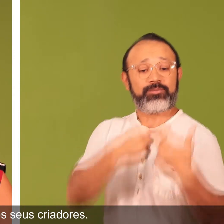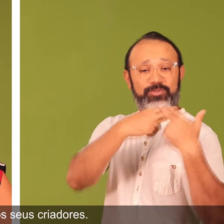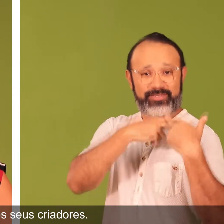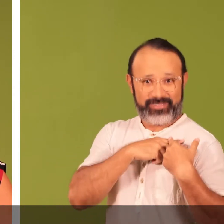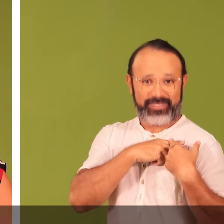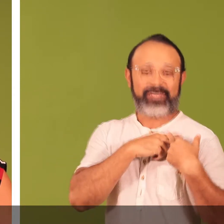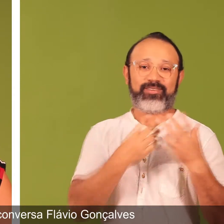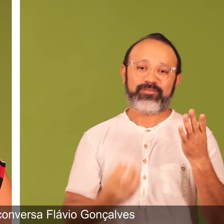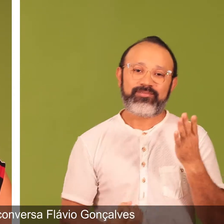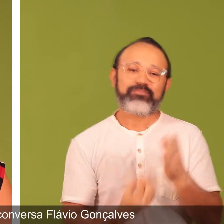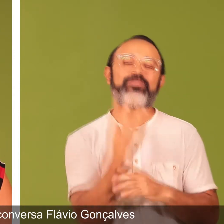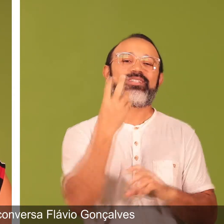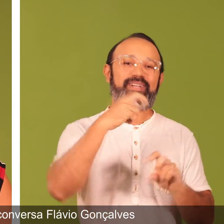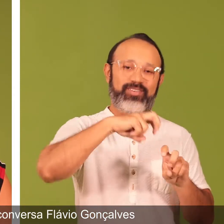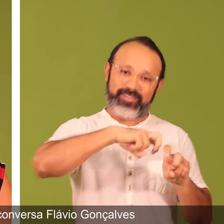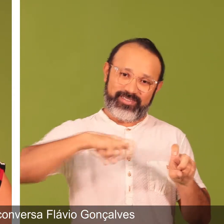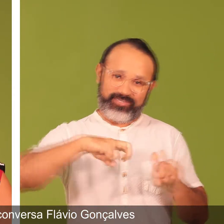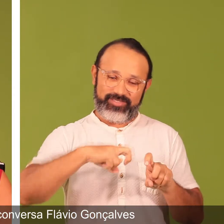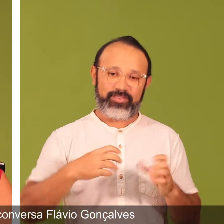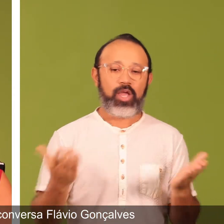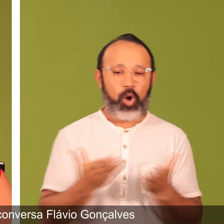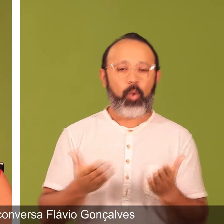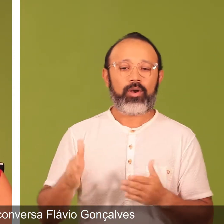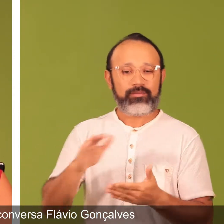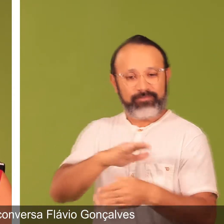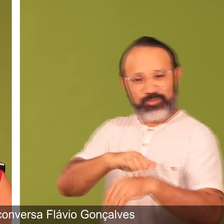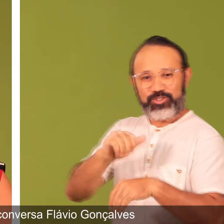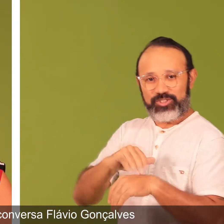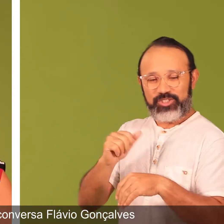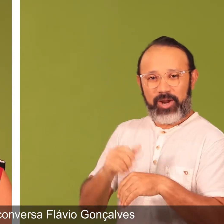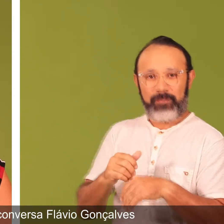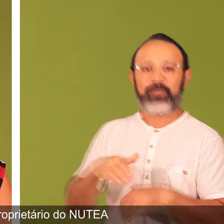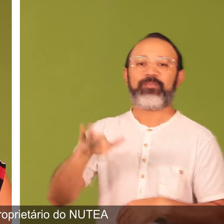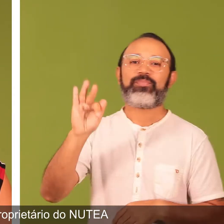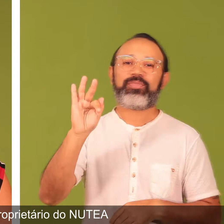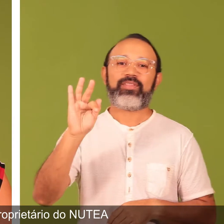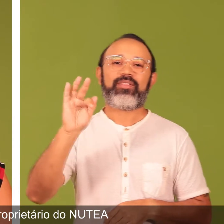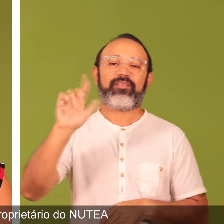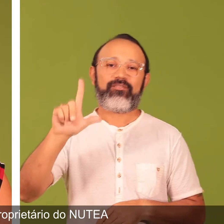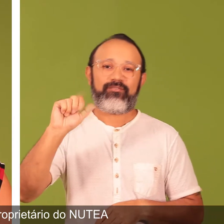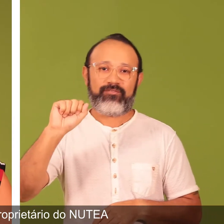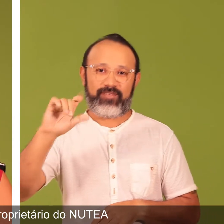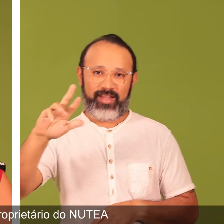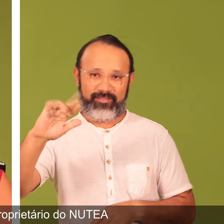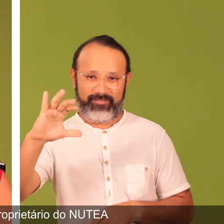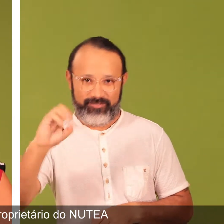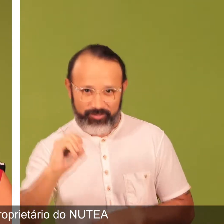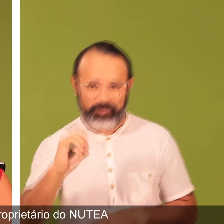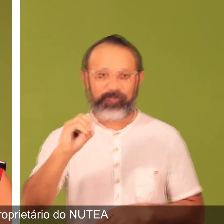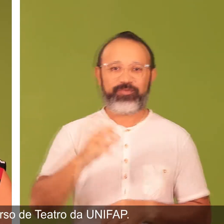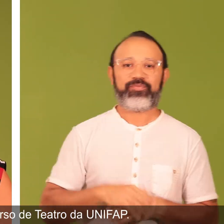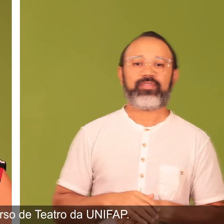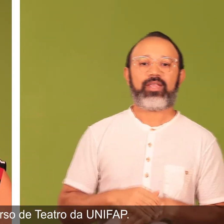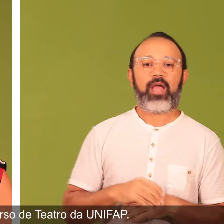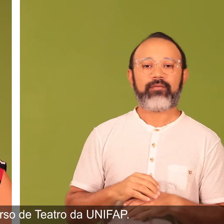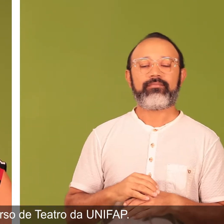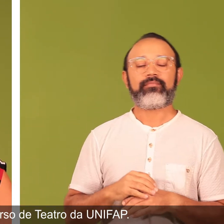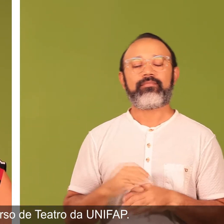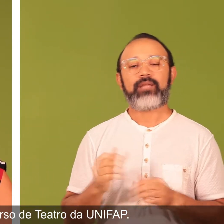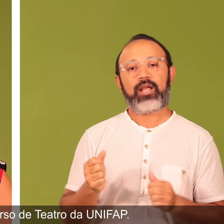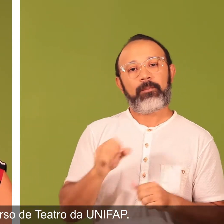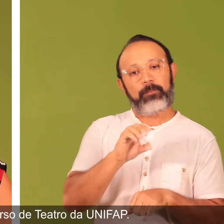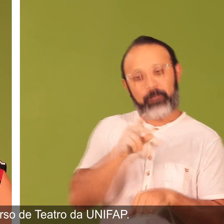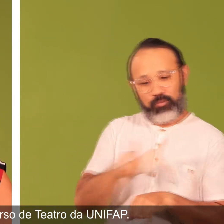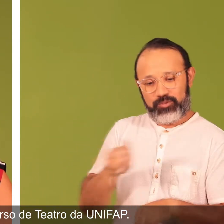dos seus criadores convidamos para conversa Flávio Gonçalves que é sócio-proprietário do luteya e